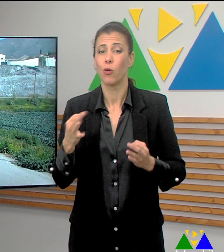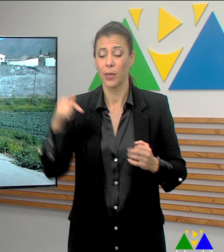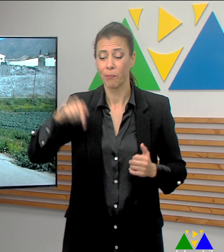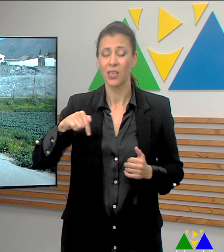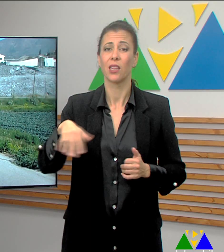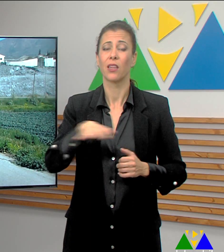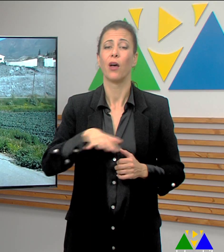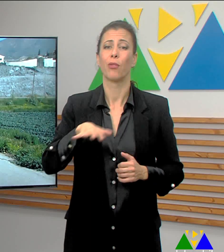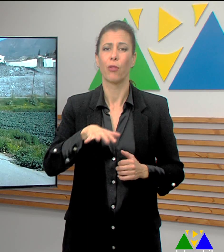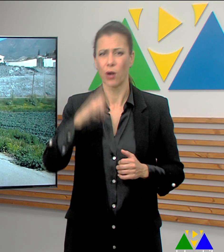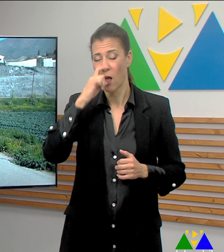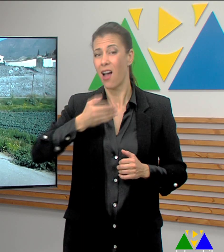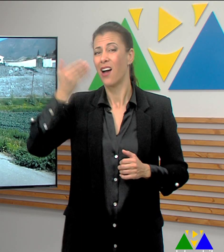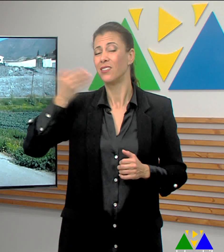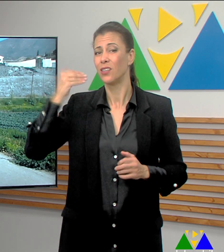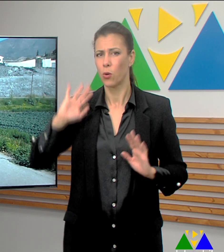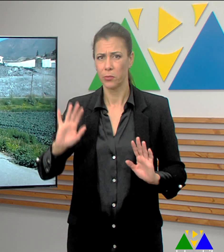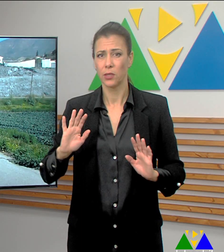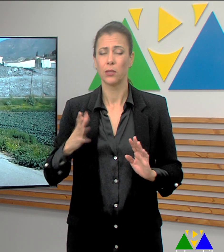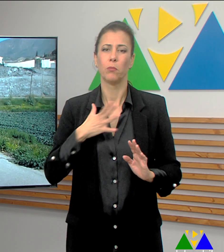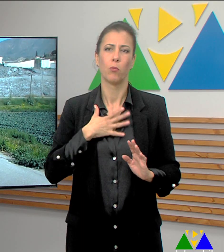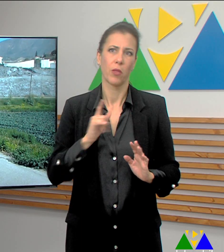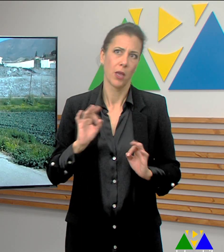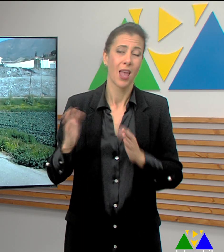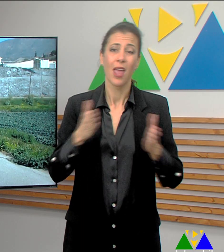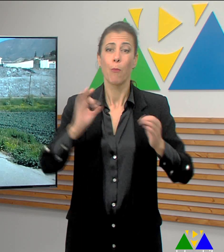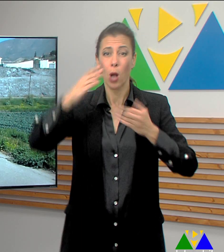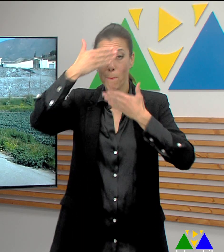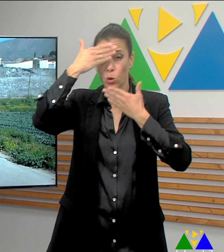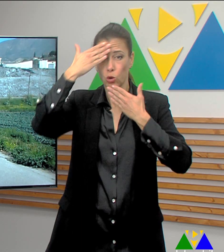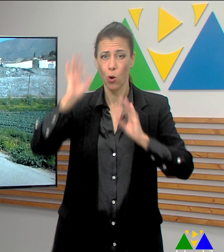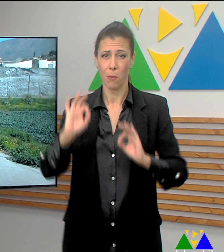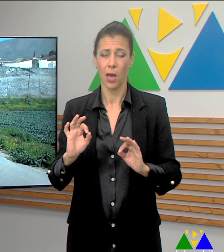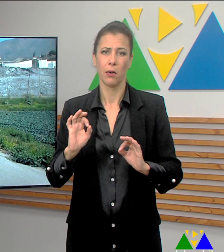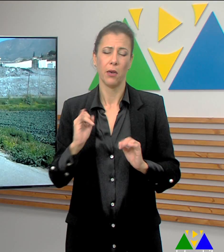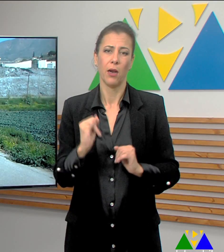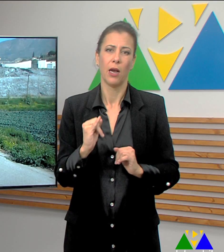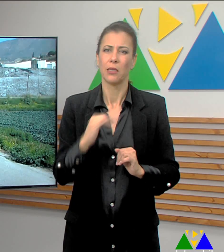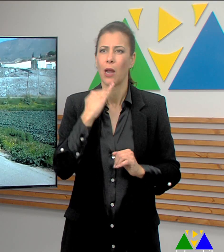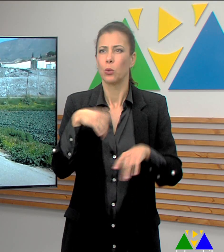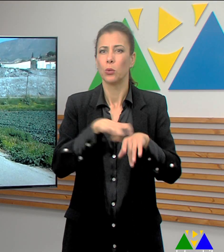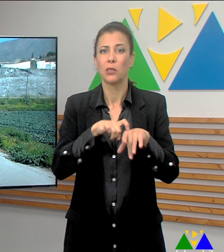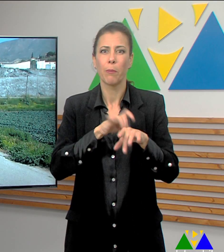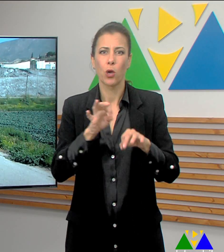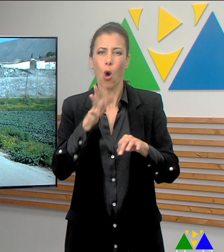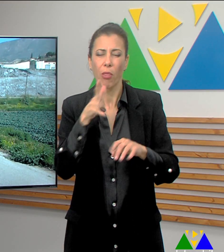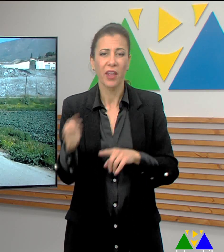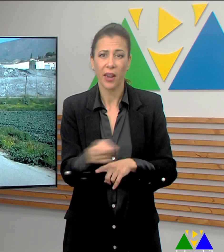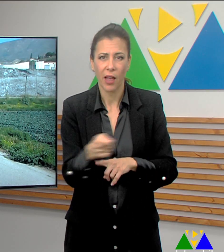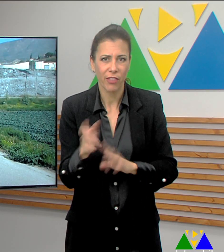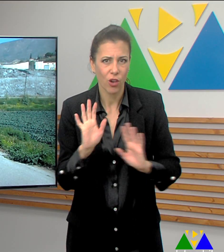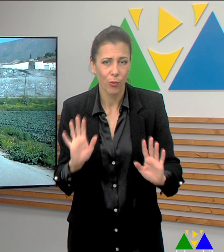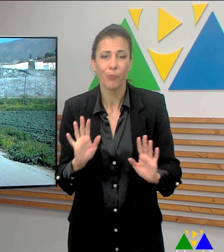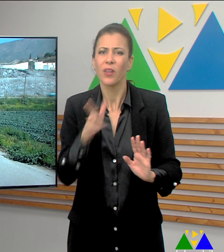zona antiguamente debió tener, en época musulmana, debió tener algún tipo de regadío. Había una